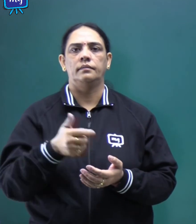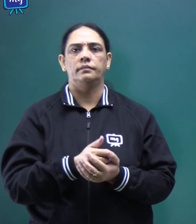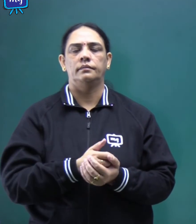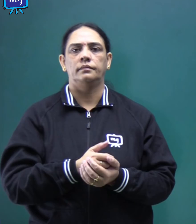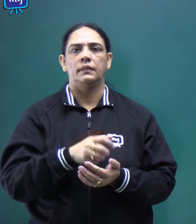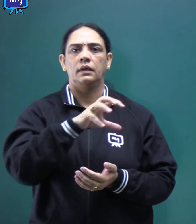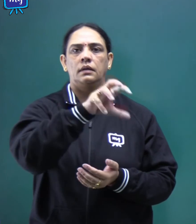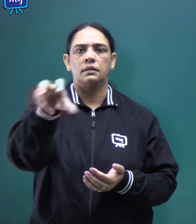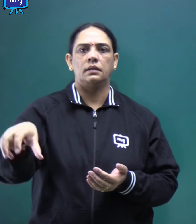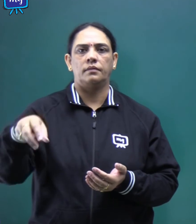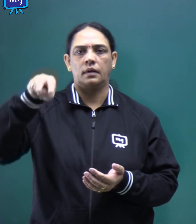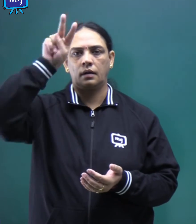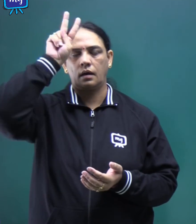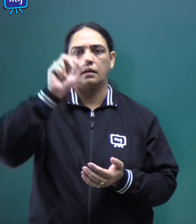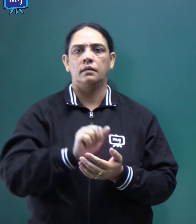क्षेत्रफल का